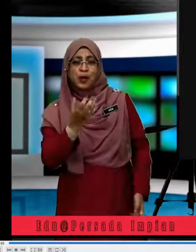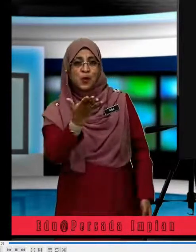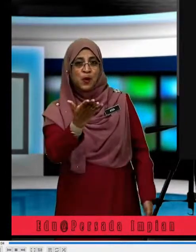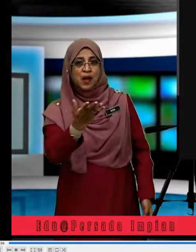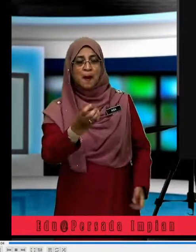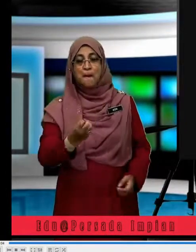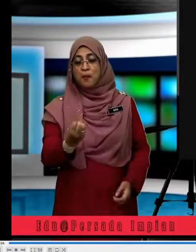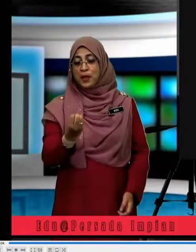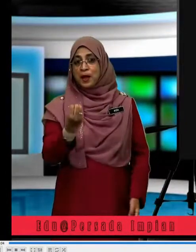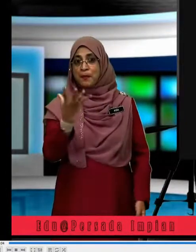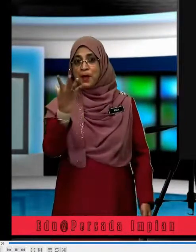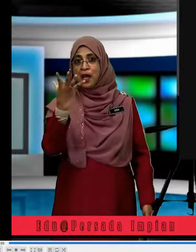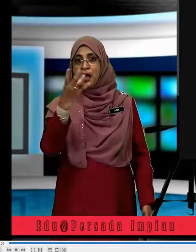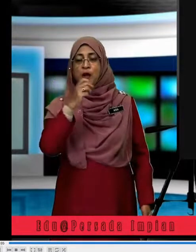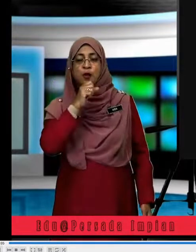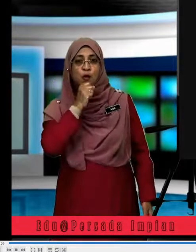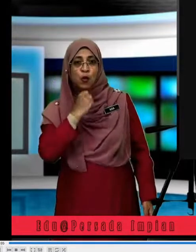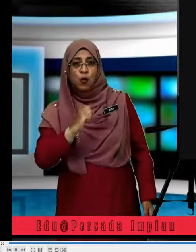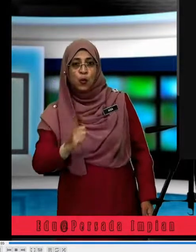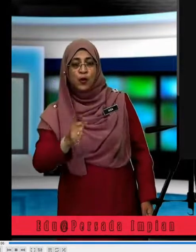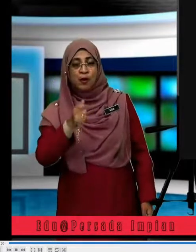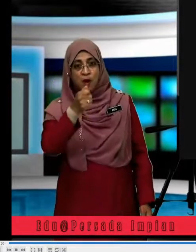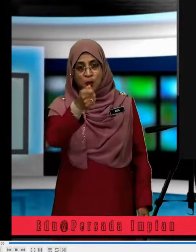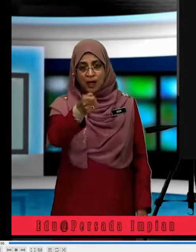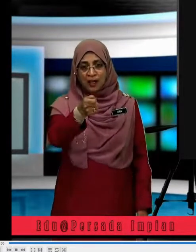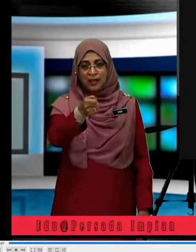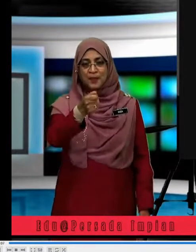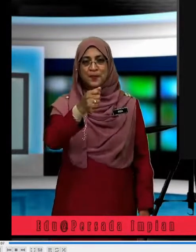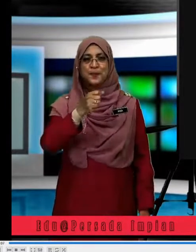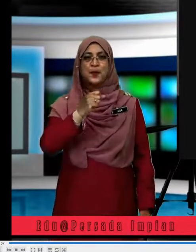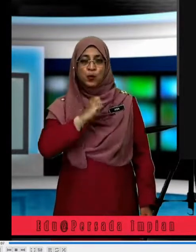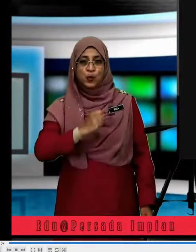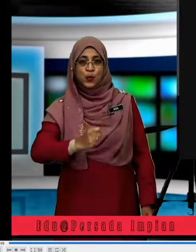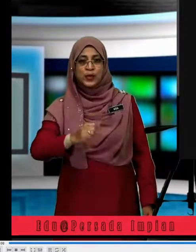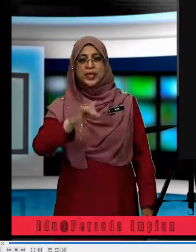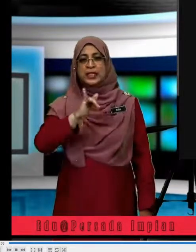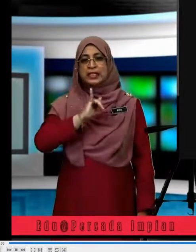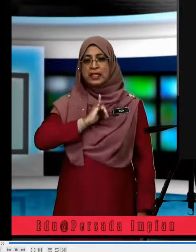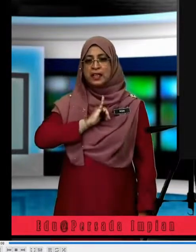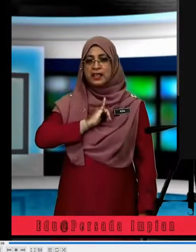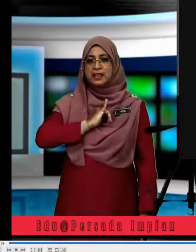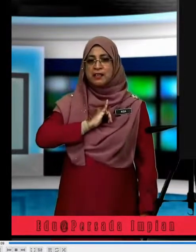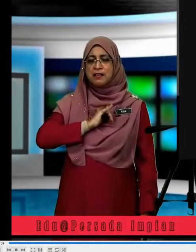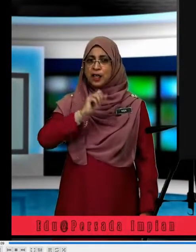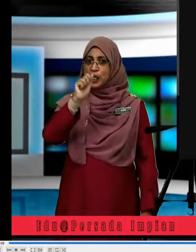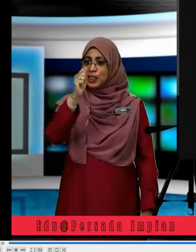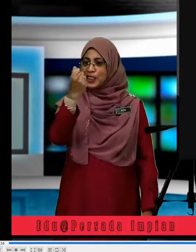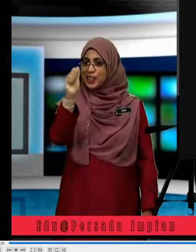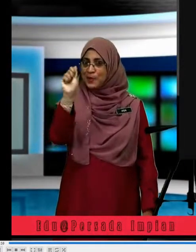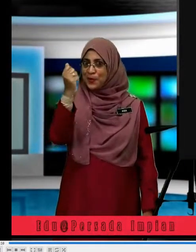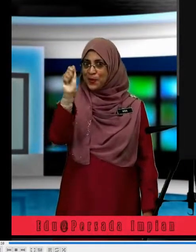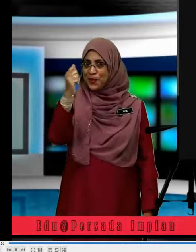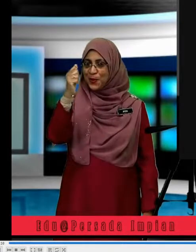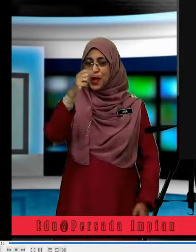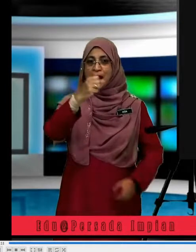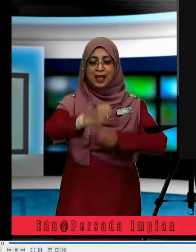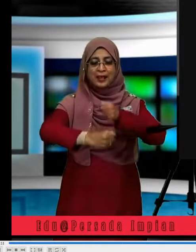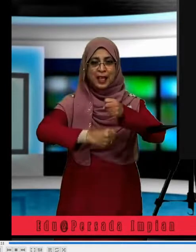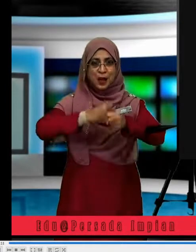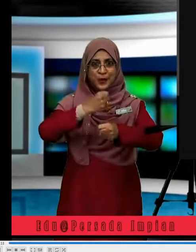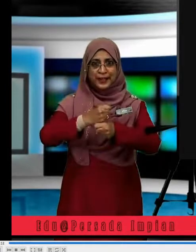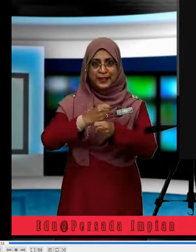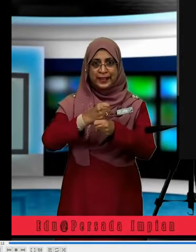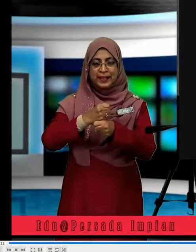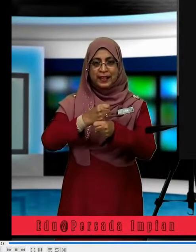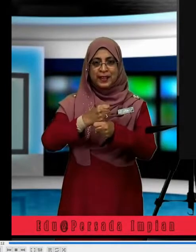umur awal Berapa umur Alfa umur saya 10